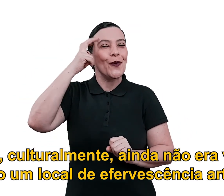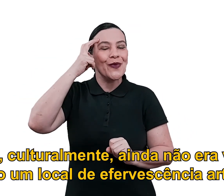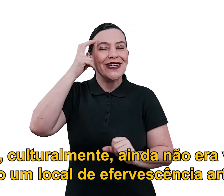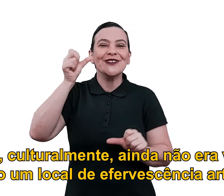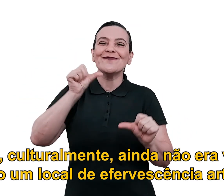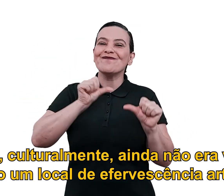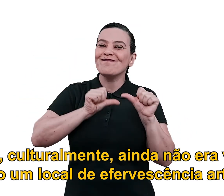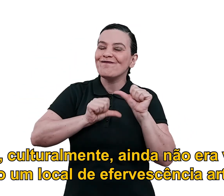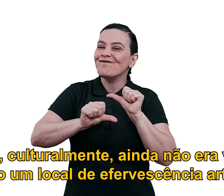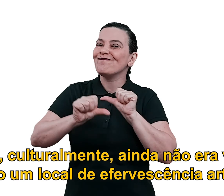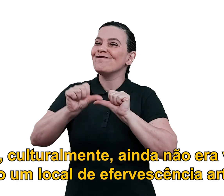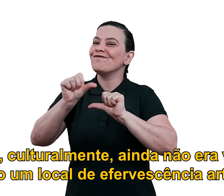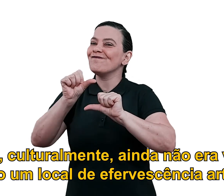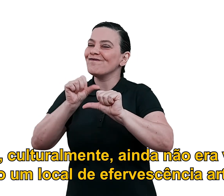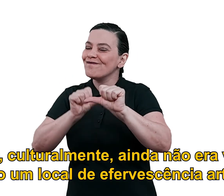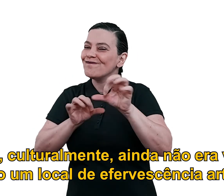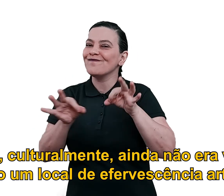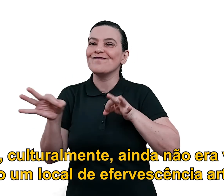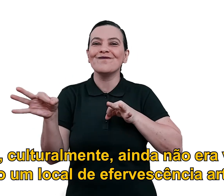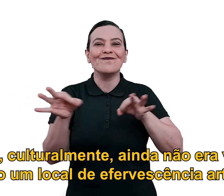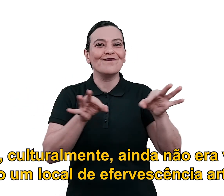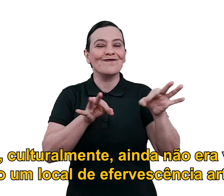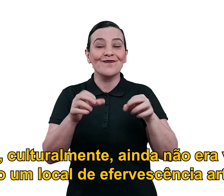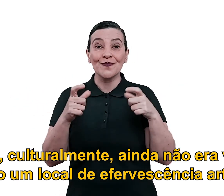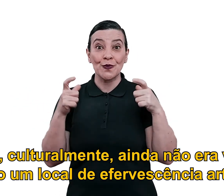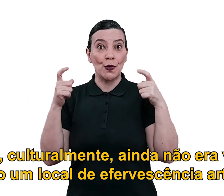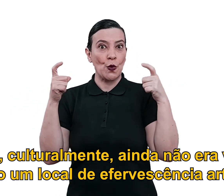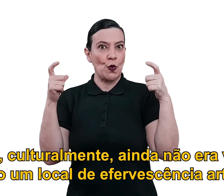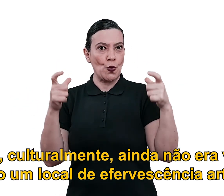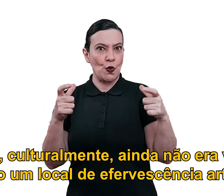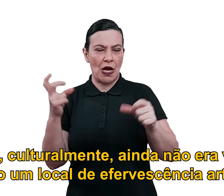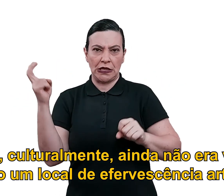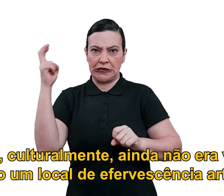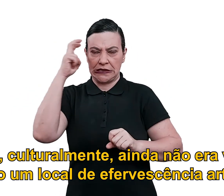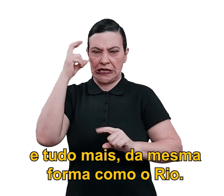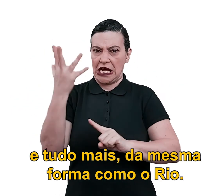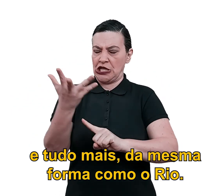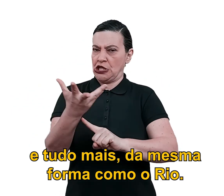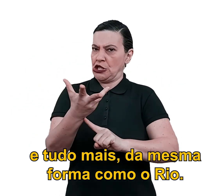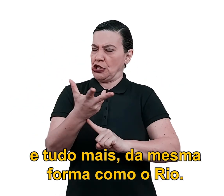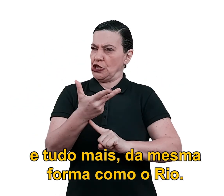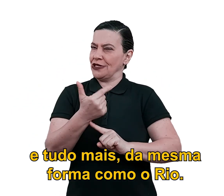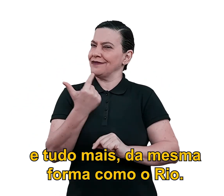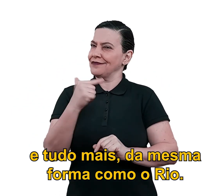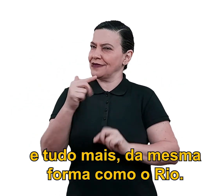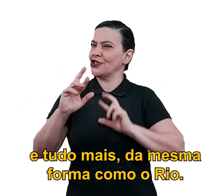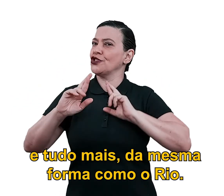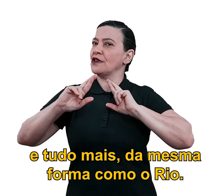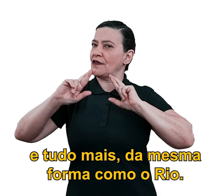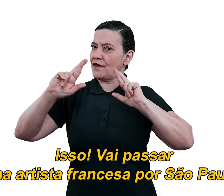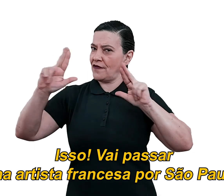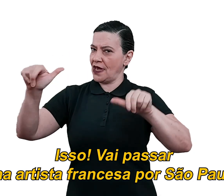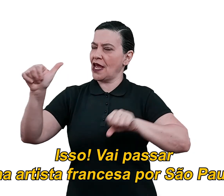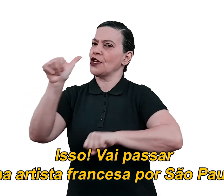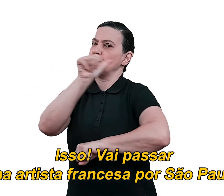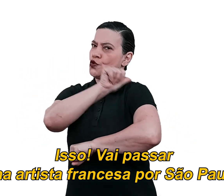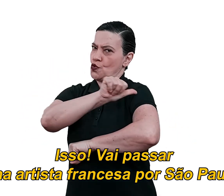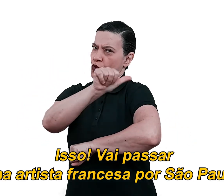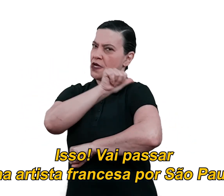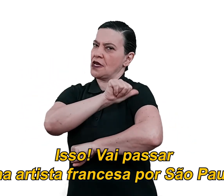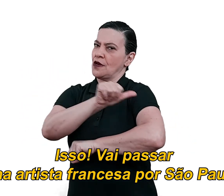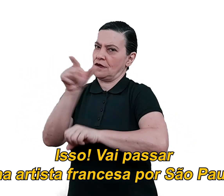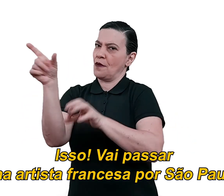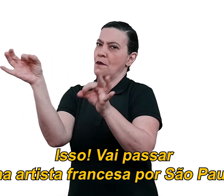não era visto como um local de efervescência artística e tudo mais, né? Da mesma forma como o Rio. Isso, São